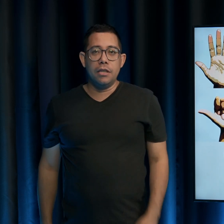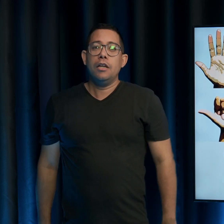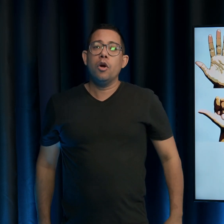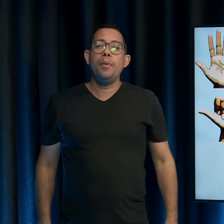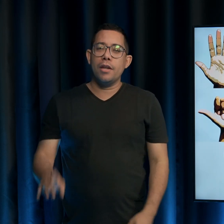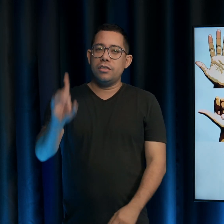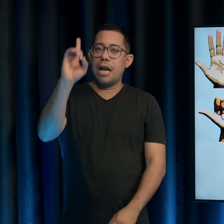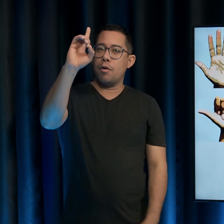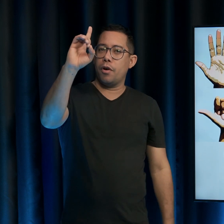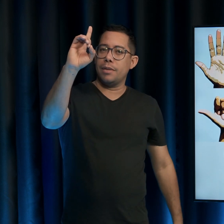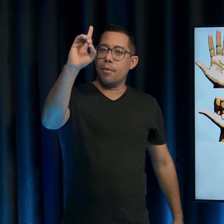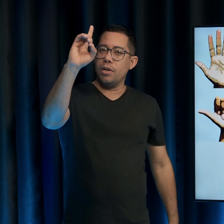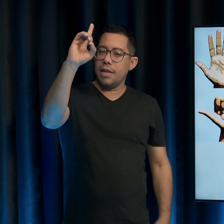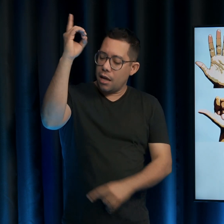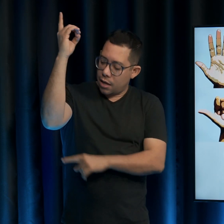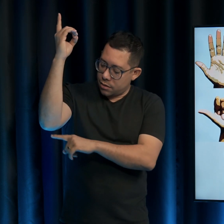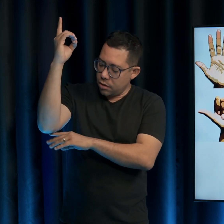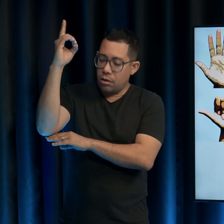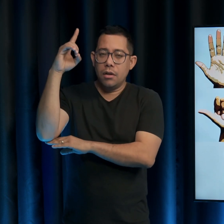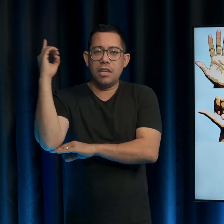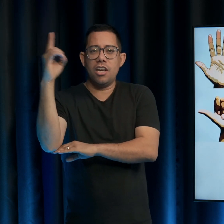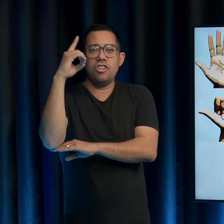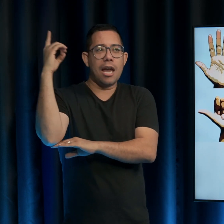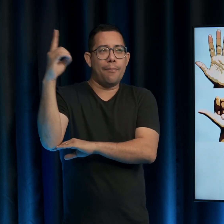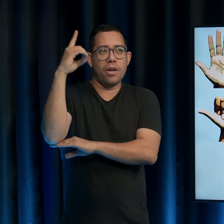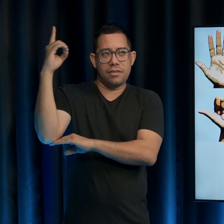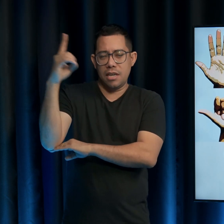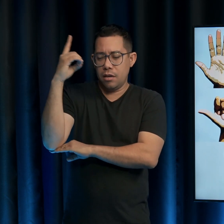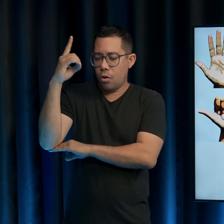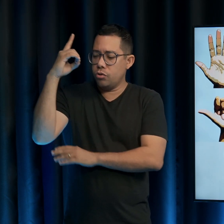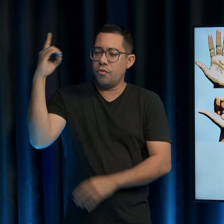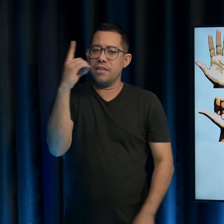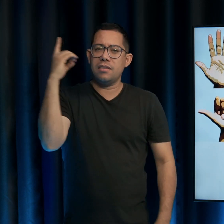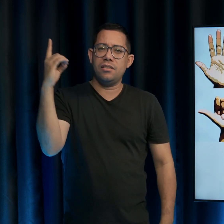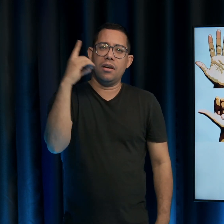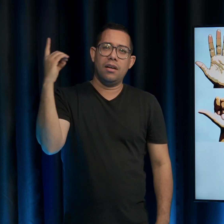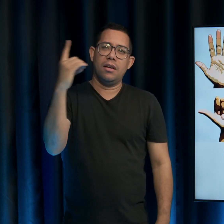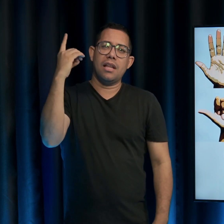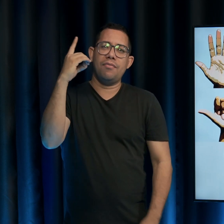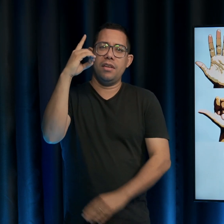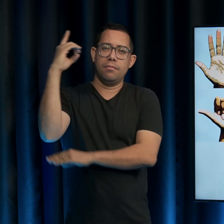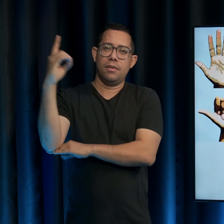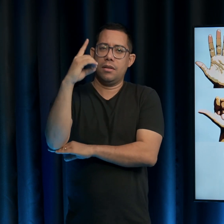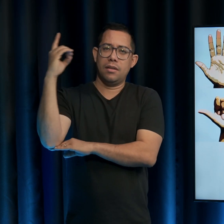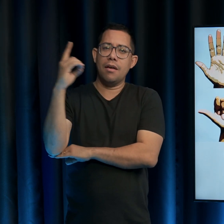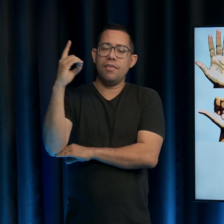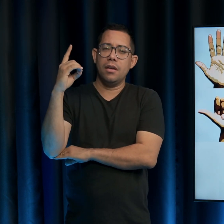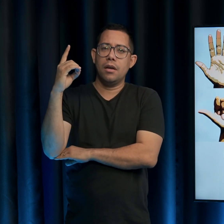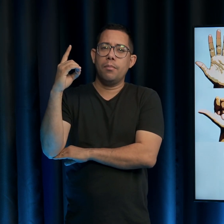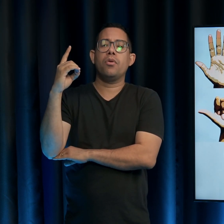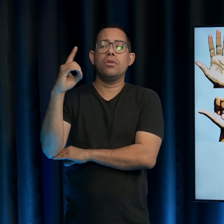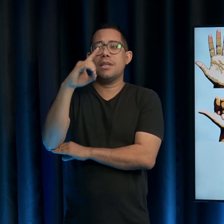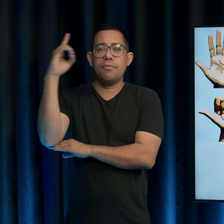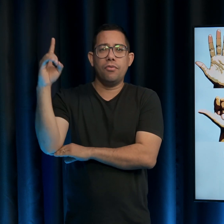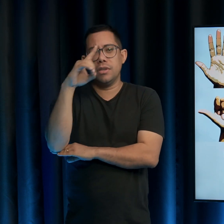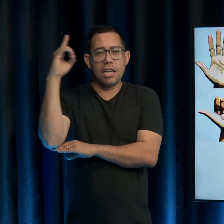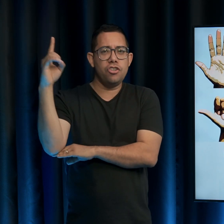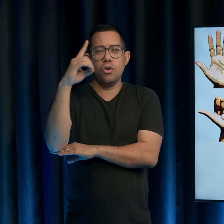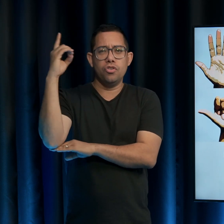Então, o primeiro sinal, a forma da mão em D, assim, ó. Tem gente que apoia assim, ou só faz assim, ó. Davi, Davi. Por conta da funda, que ele